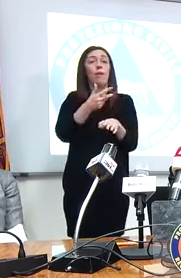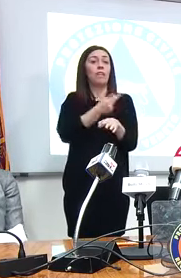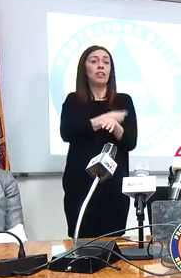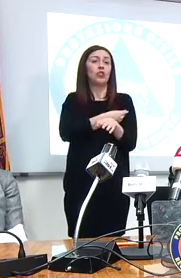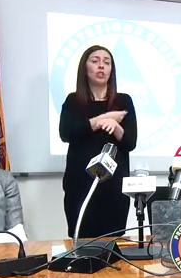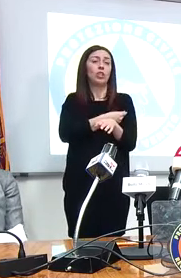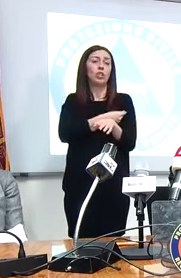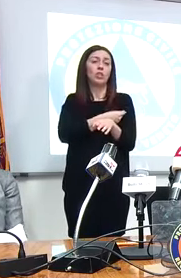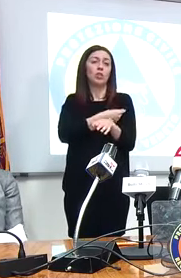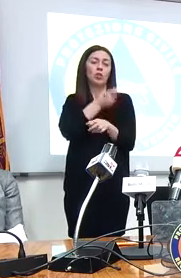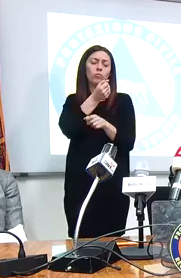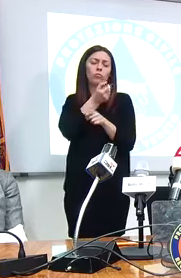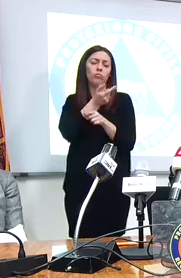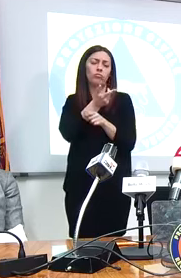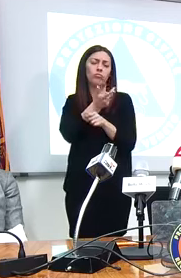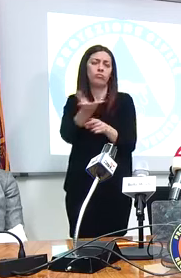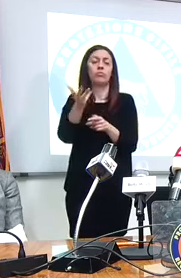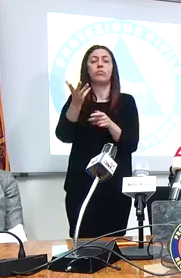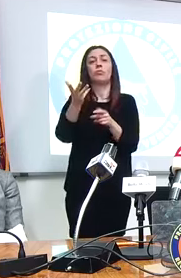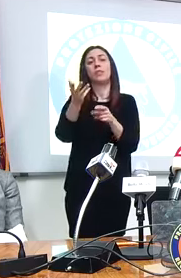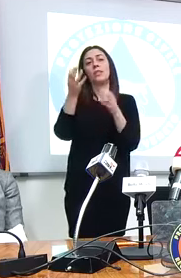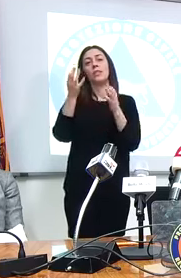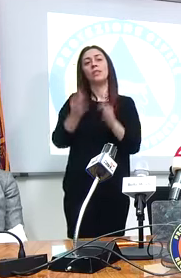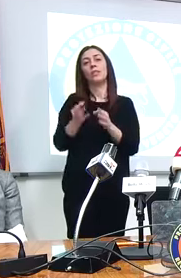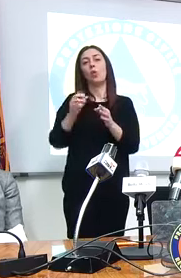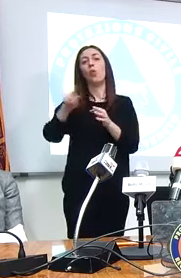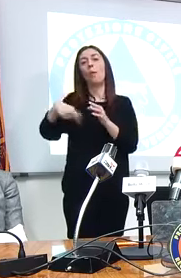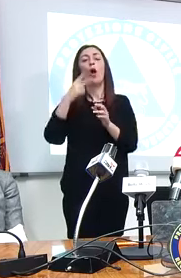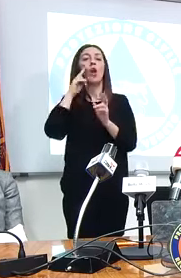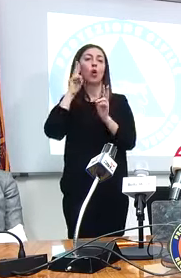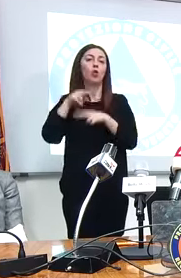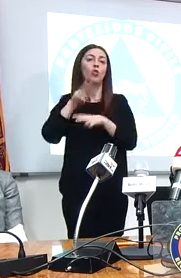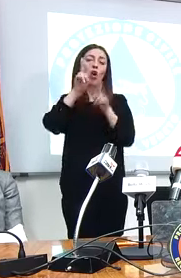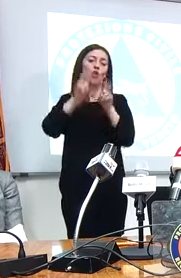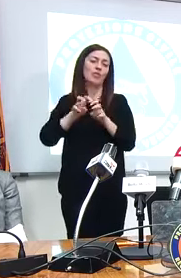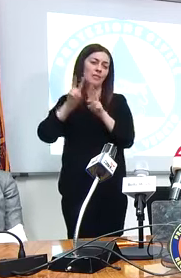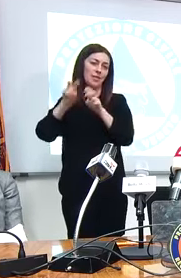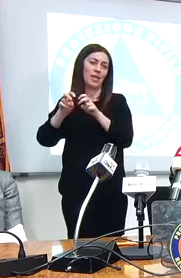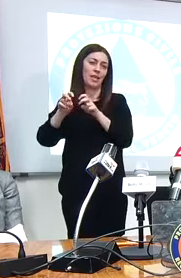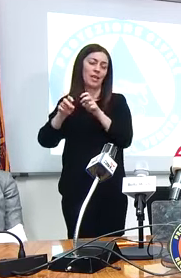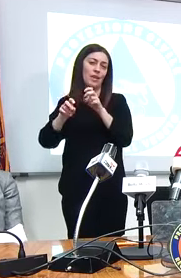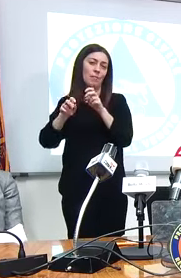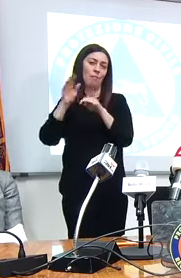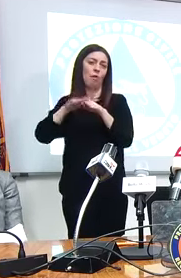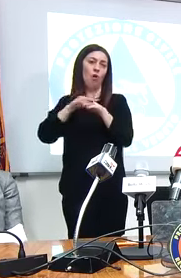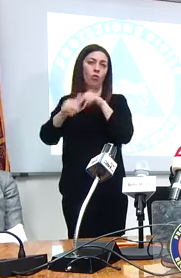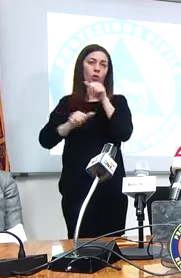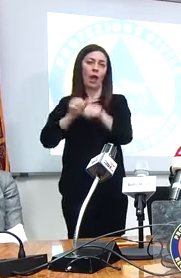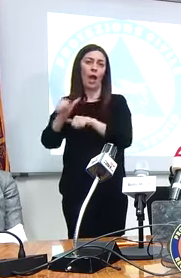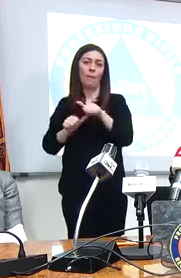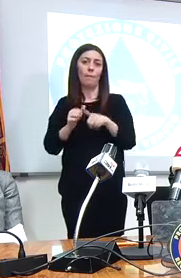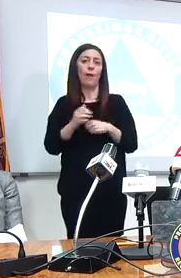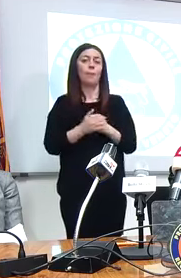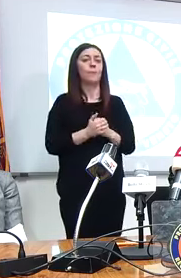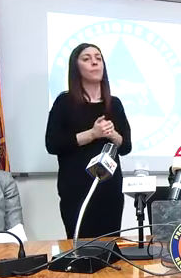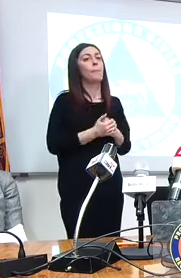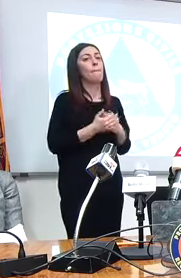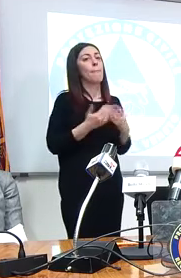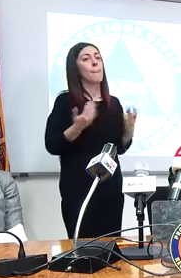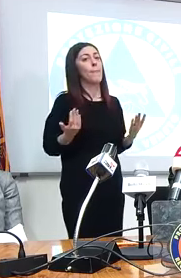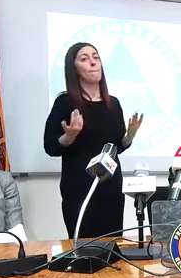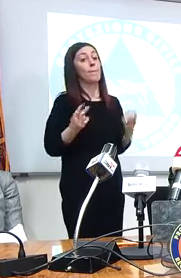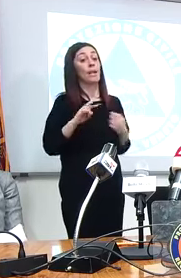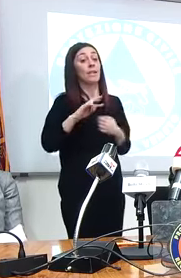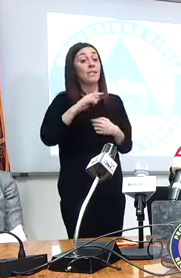insomma, cambierà anche la modalità di controllo. Quindi al momento voi non fate il tampone a chi ha avuto la seconda dose di vaccino? La seconda dose, dopo la